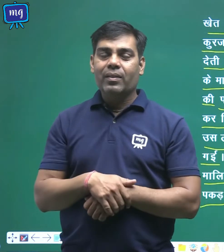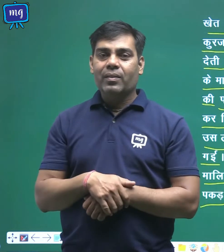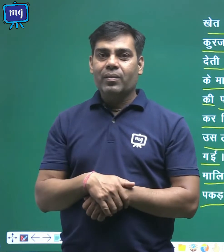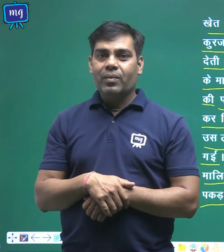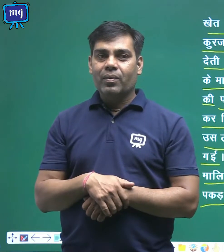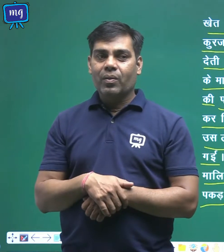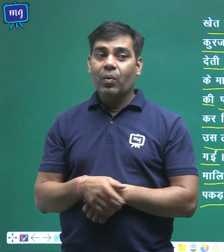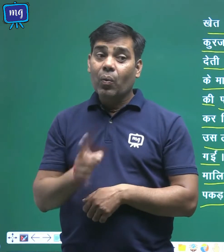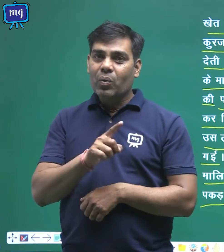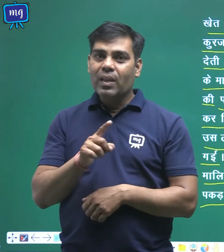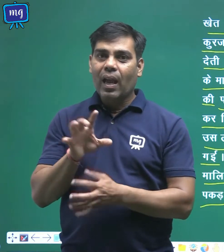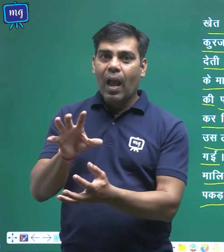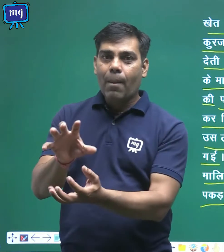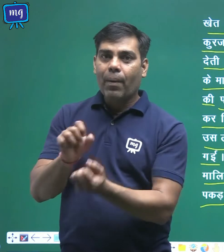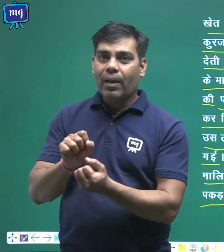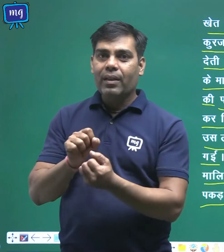उसे पकड़ लिया।